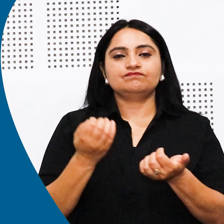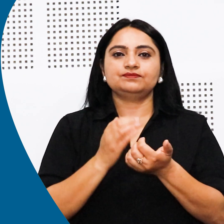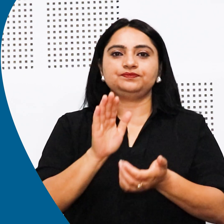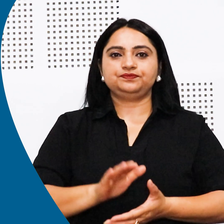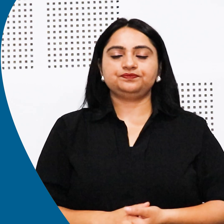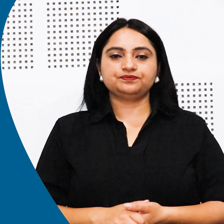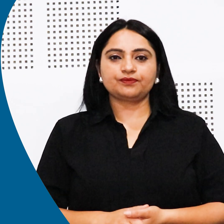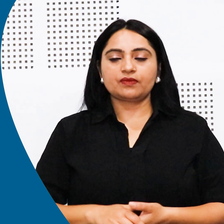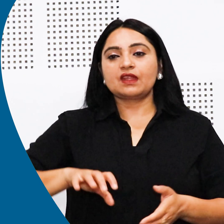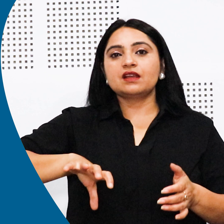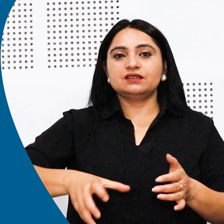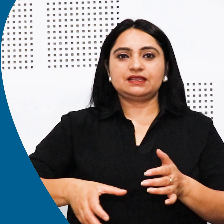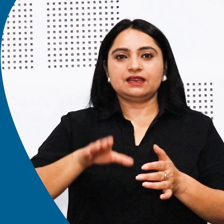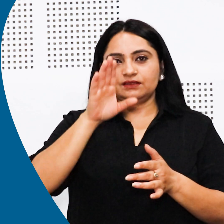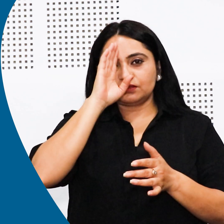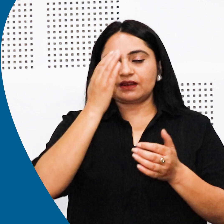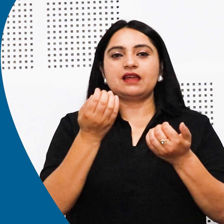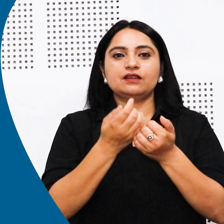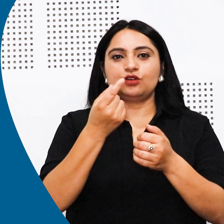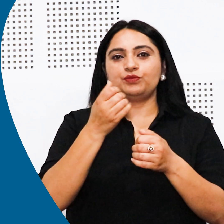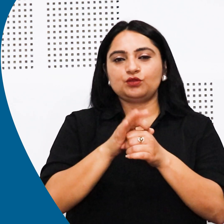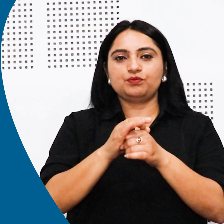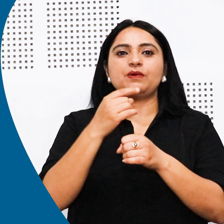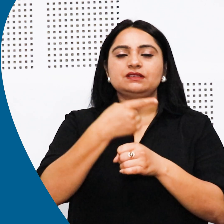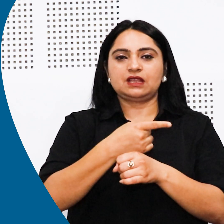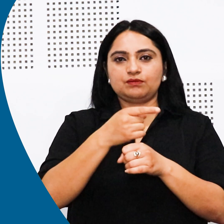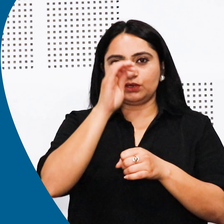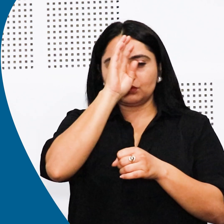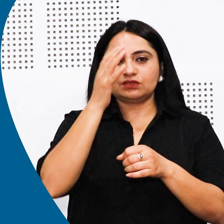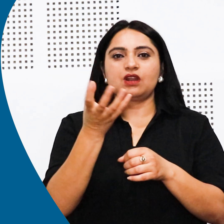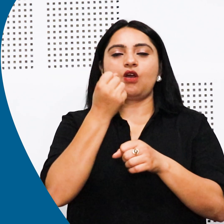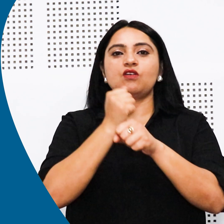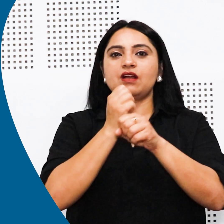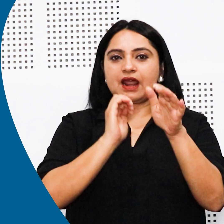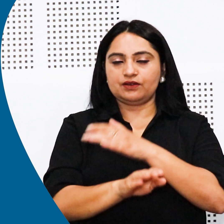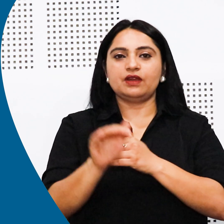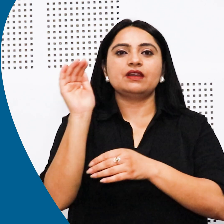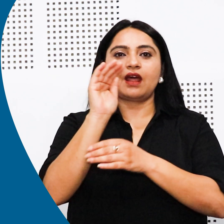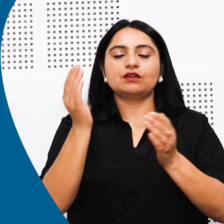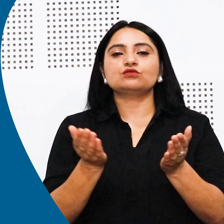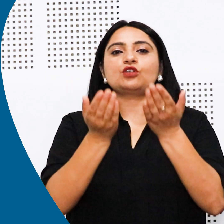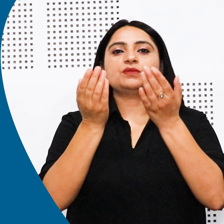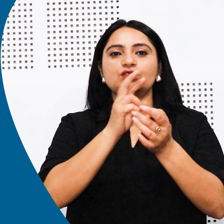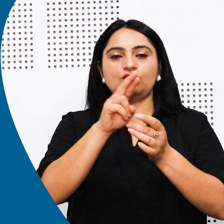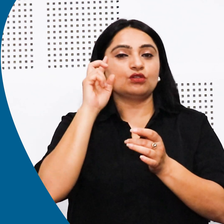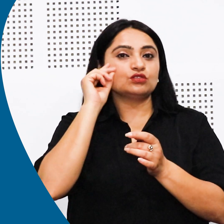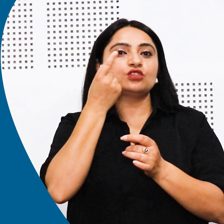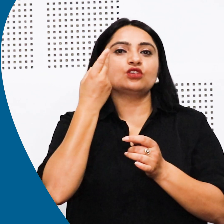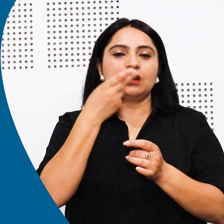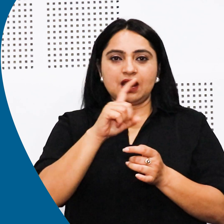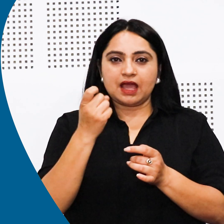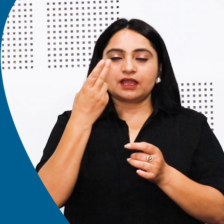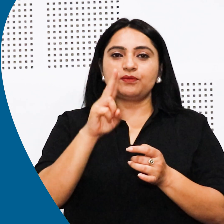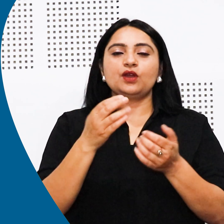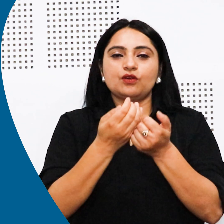कोसिस गर्छौं। स्थानीय सरकारले गरेका वित्त व्यवस्थापन, सूचनाको हक कार्यान्वयन, नागरिकको समृद्धि र सजिलोका लागि